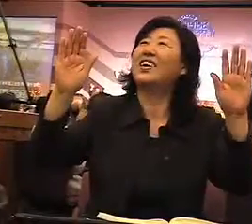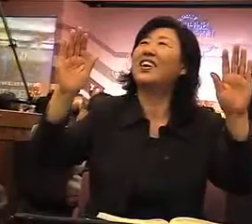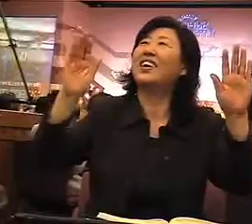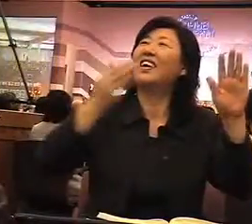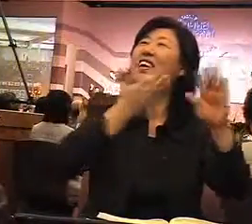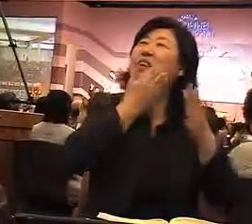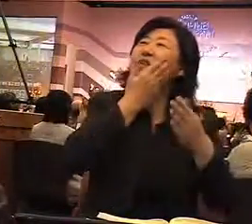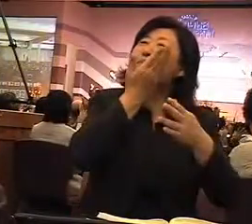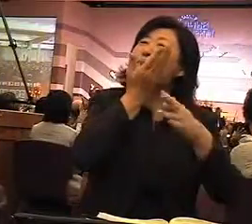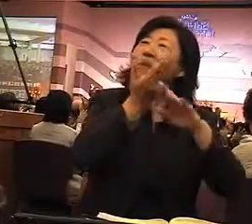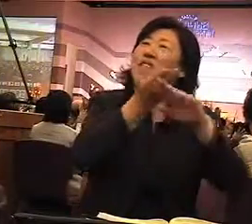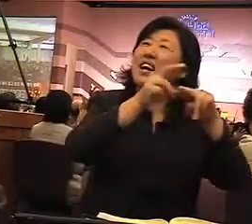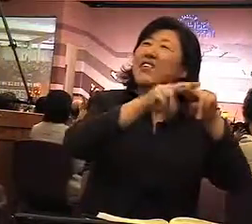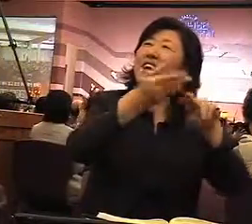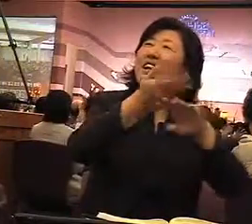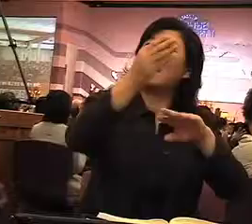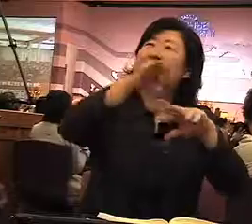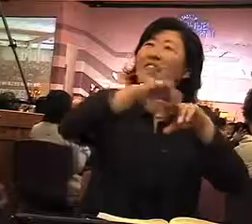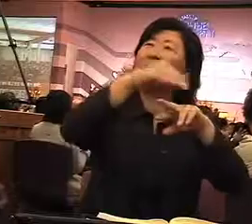보좌 위에 계신 왕께